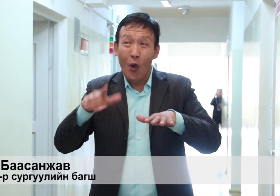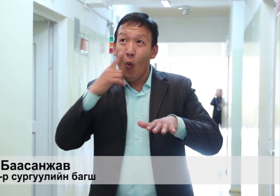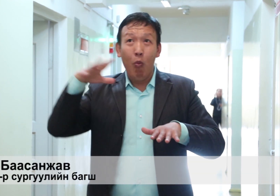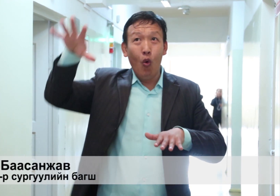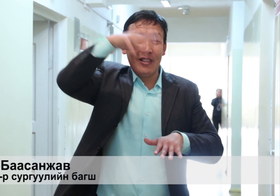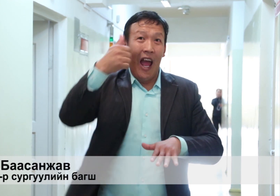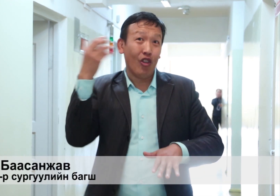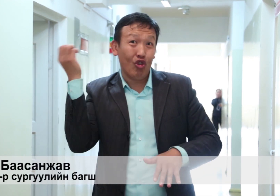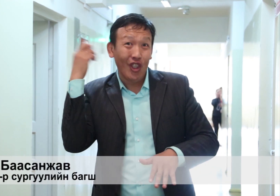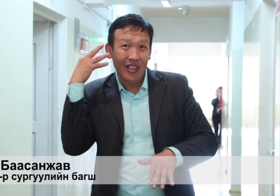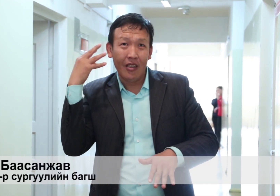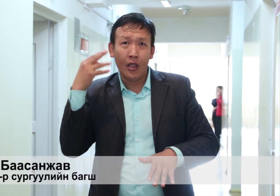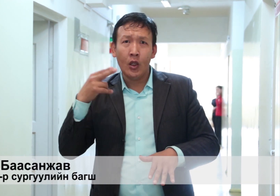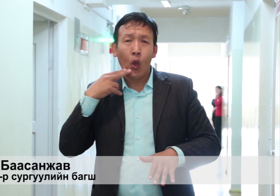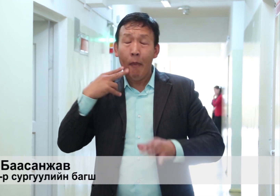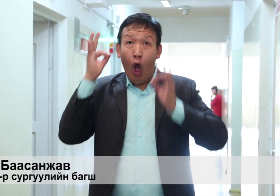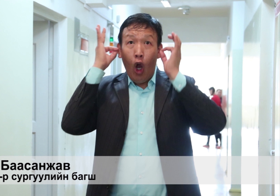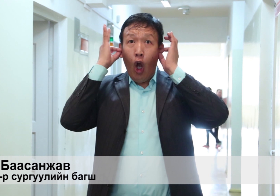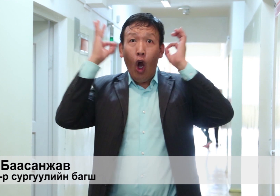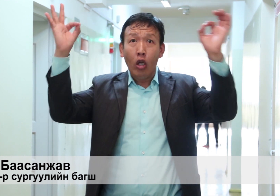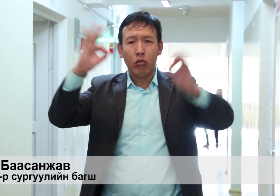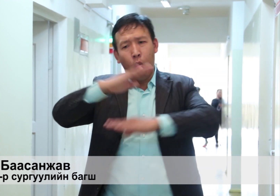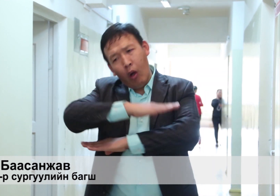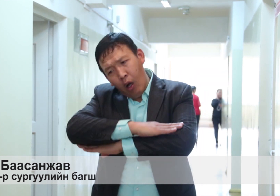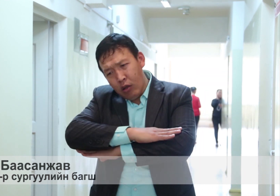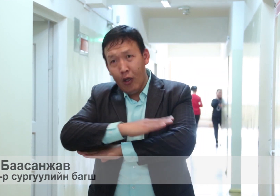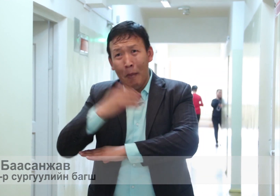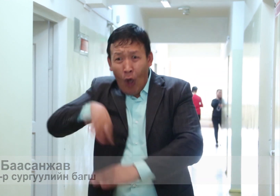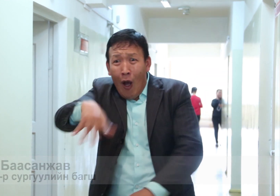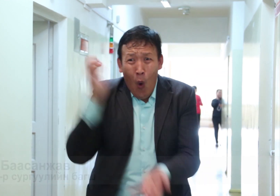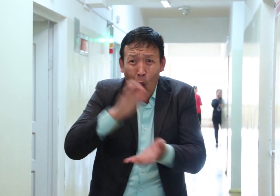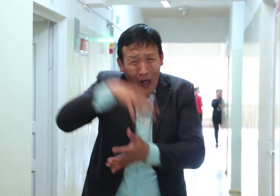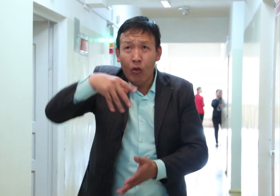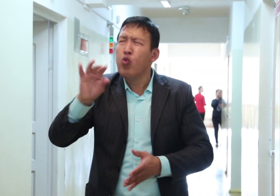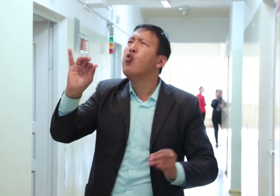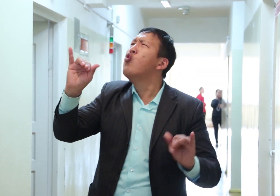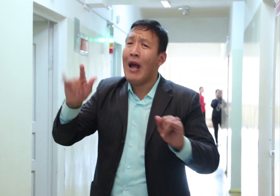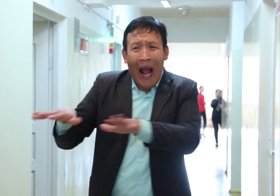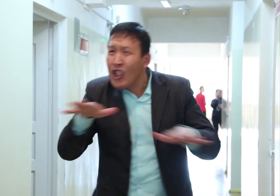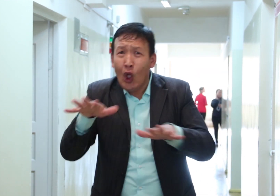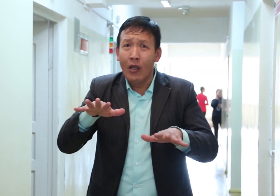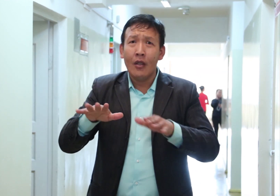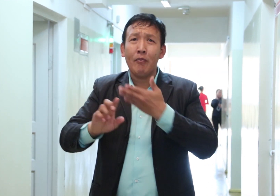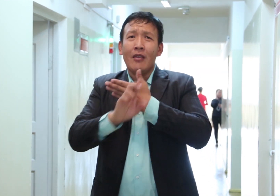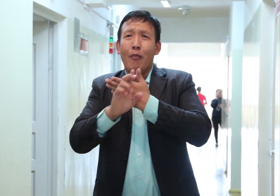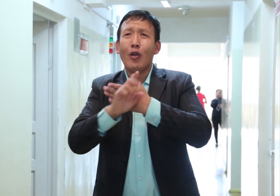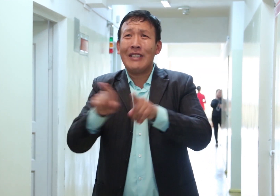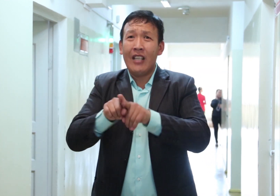даяар нэг турссан штэ. Яг тэр үед чи ингээд нөгөө сонсголтой хүмүүс ингээд сонсоол ингээд яаж авч тэгсэн чинь гинт багш нараа орж